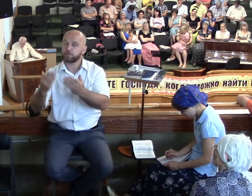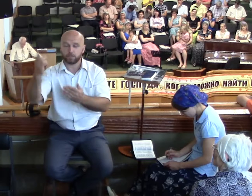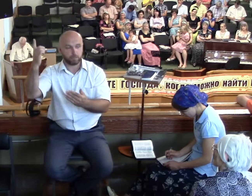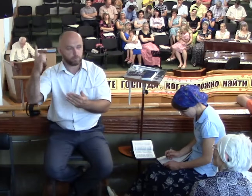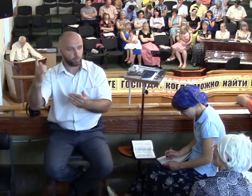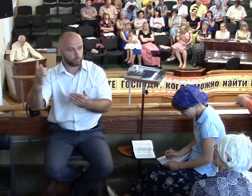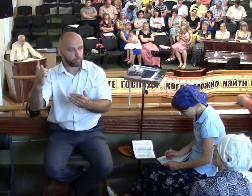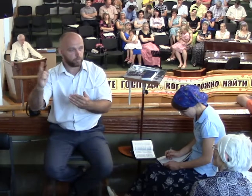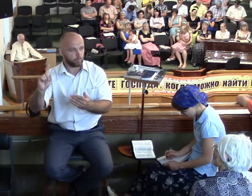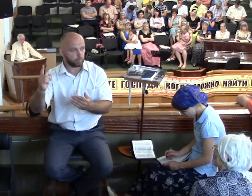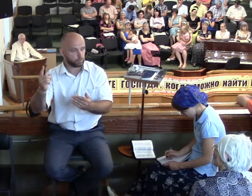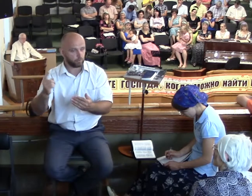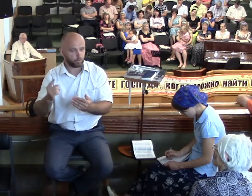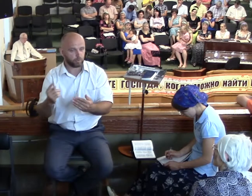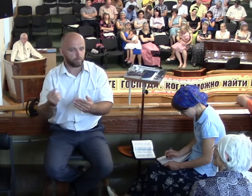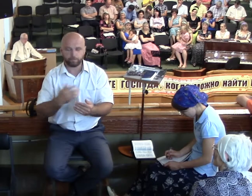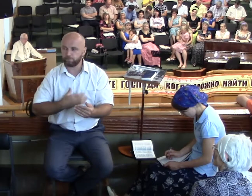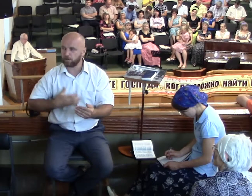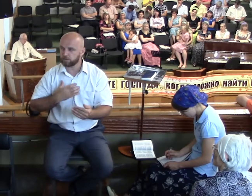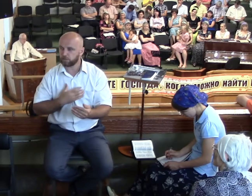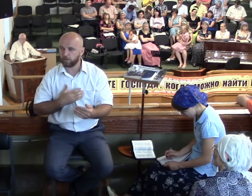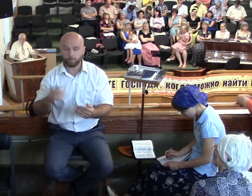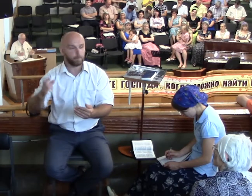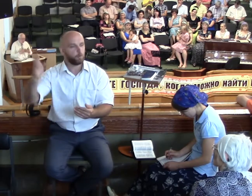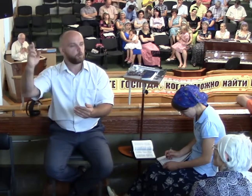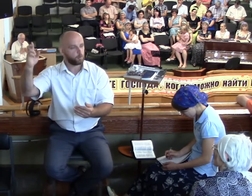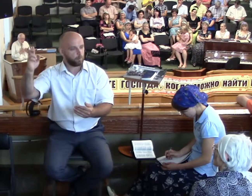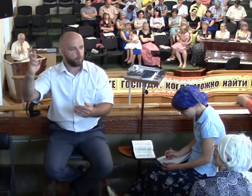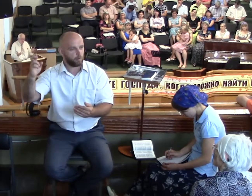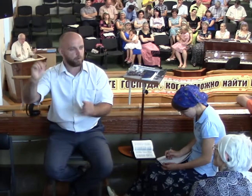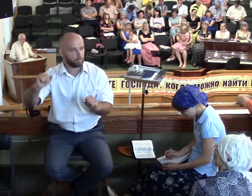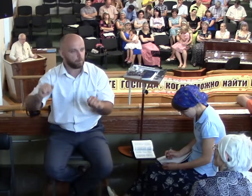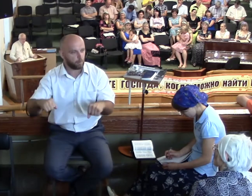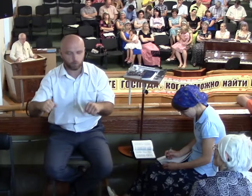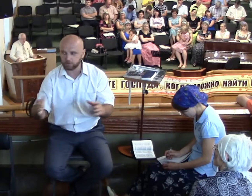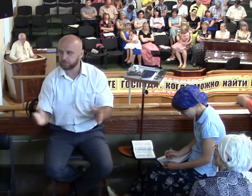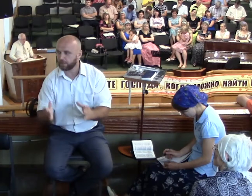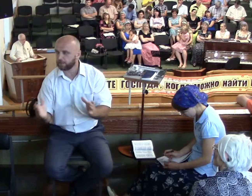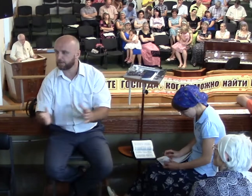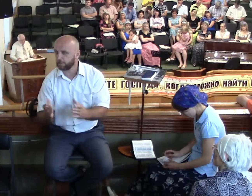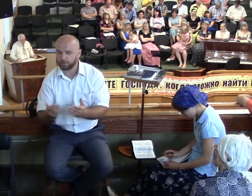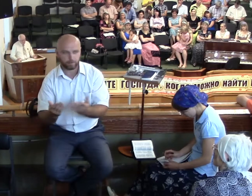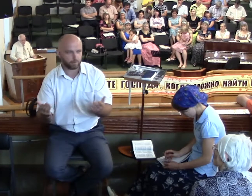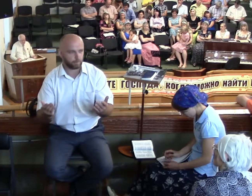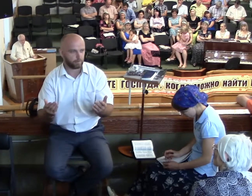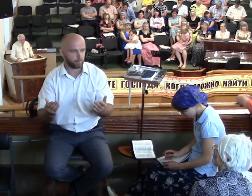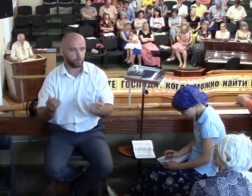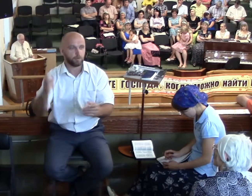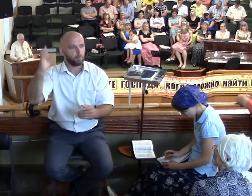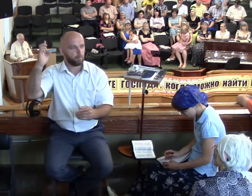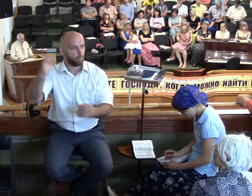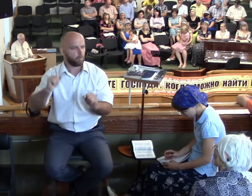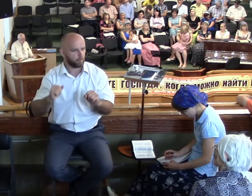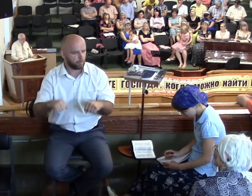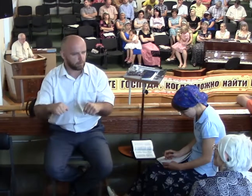почему эти были сложные условия? Потому что им нужно было любить врагов. У Иисуса Христа учение,